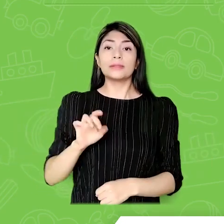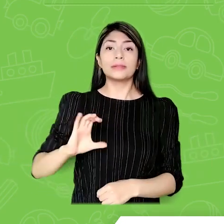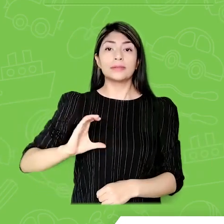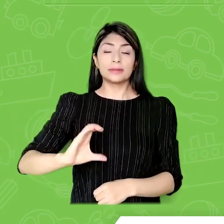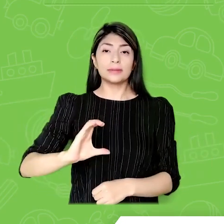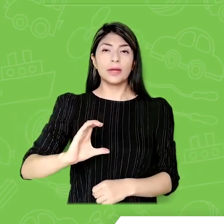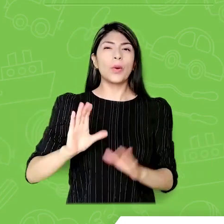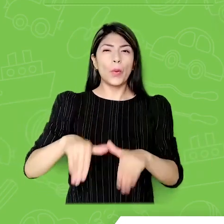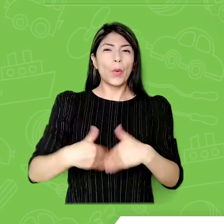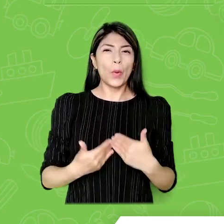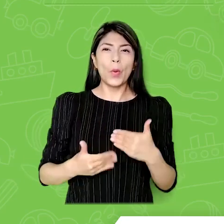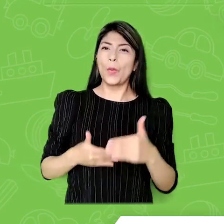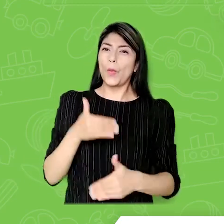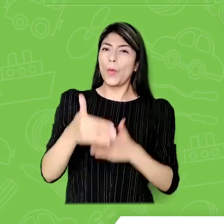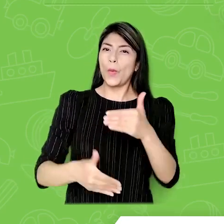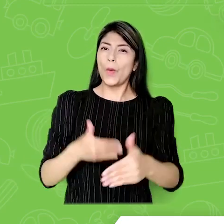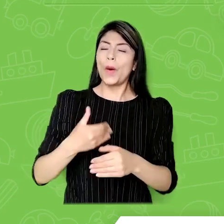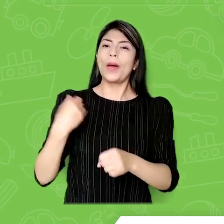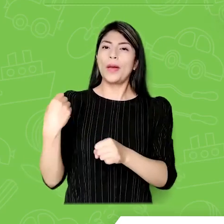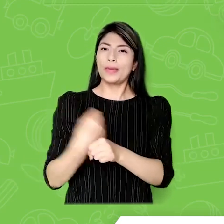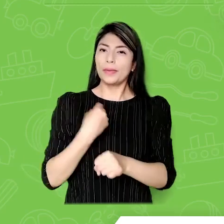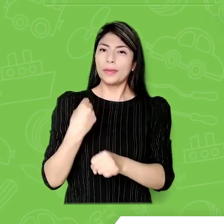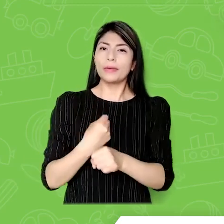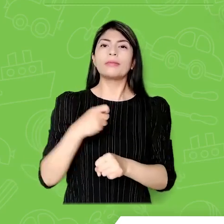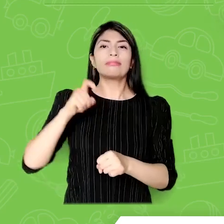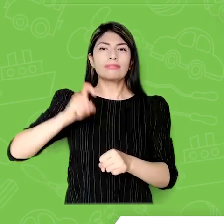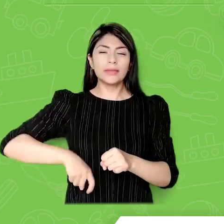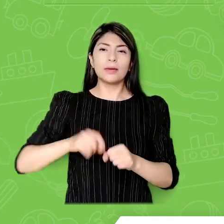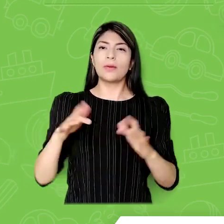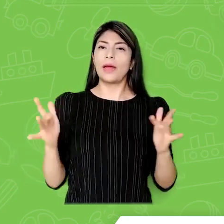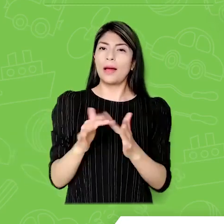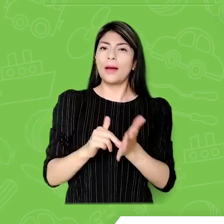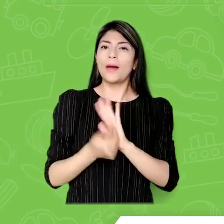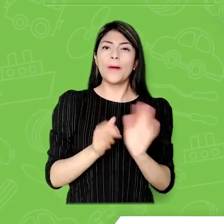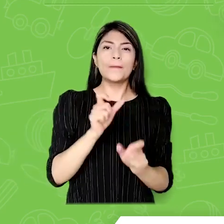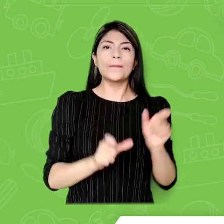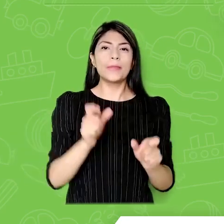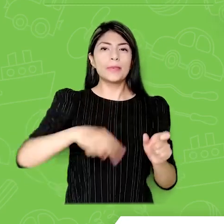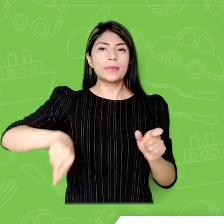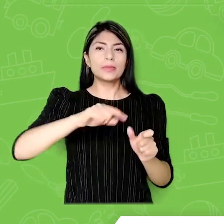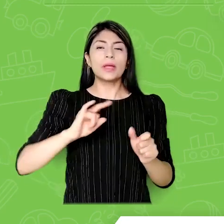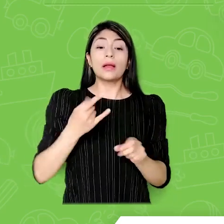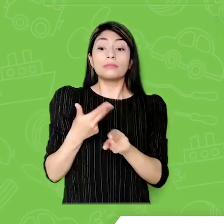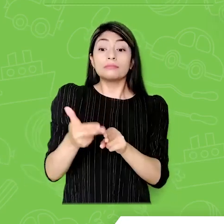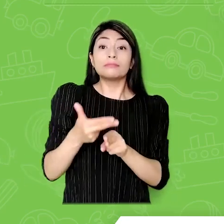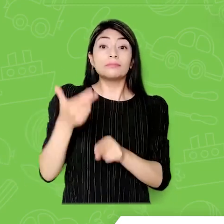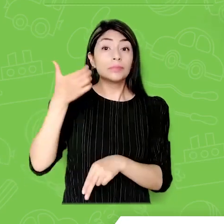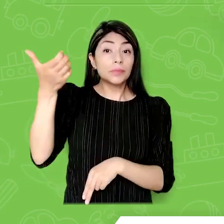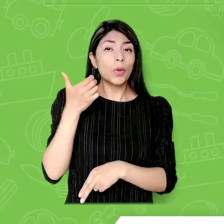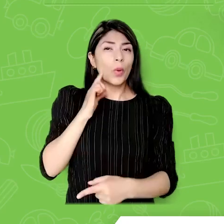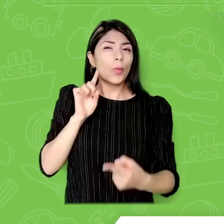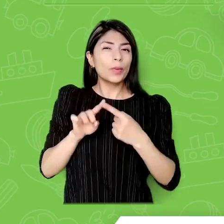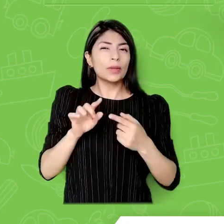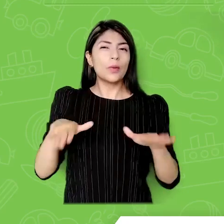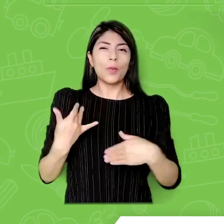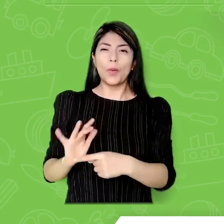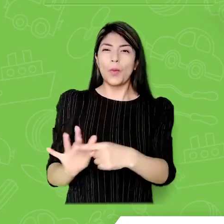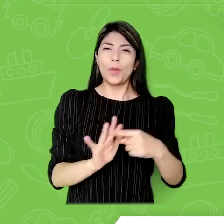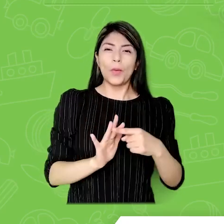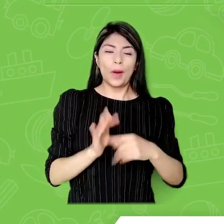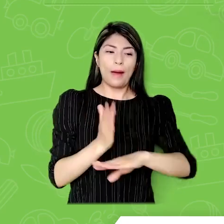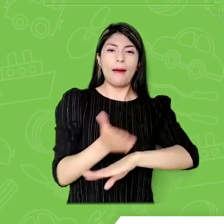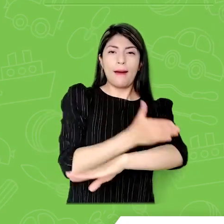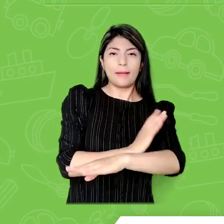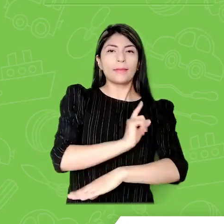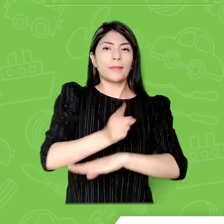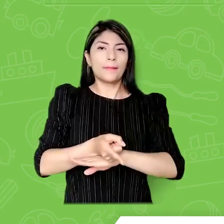deberá identificar los empleos que están ocupados por personas en condición de prepensionados para dar aplicación a lo señalado en el